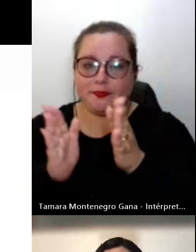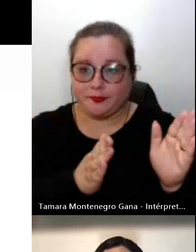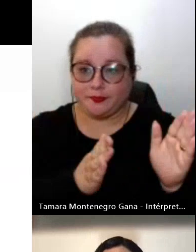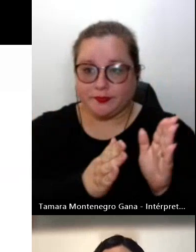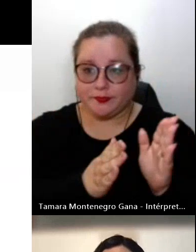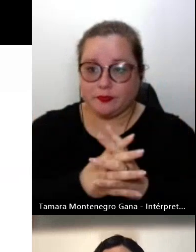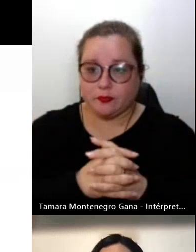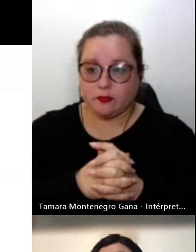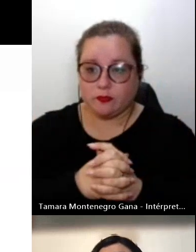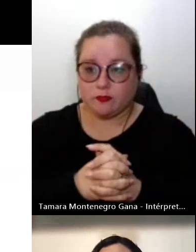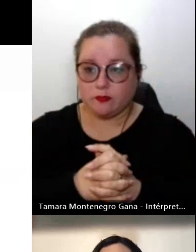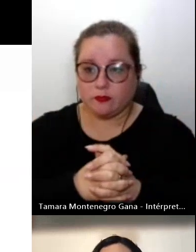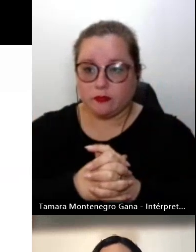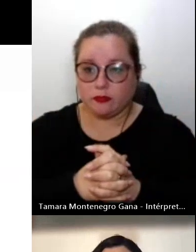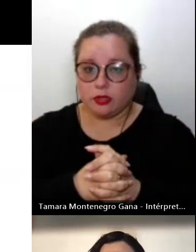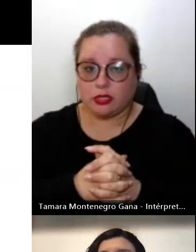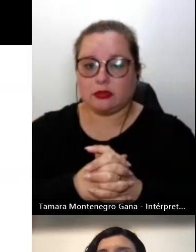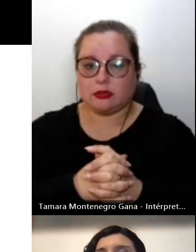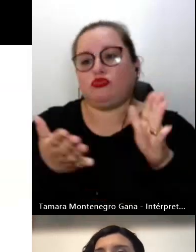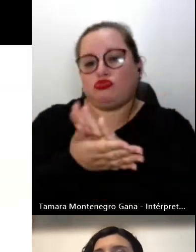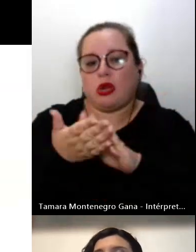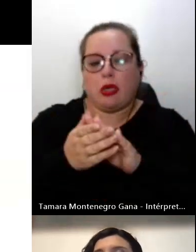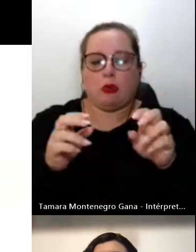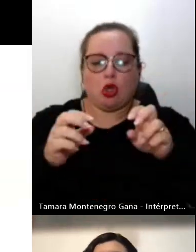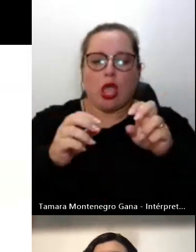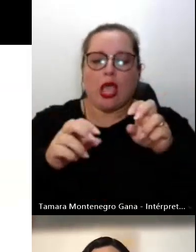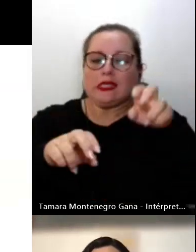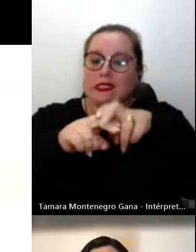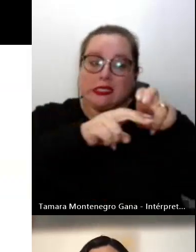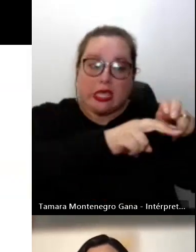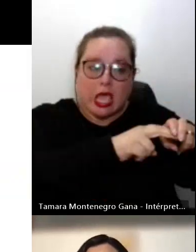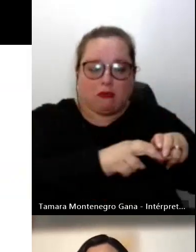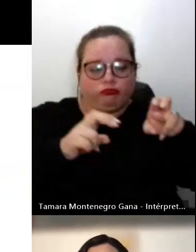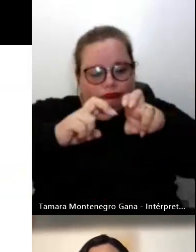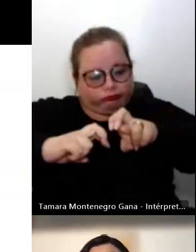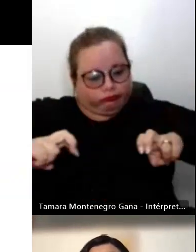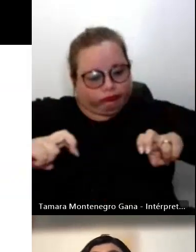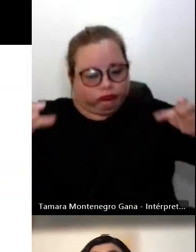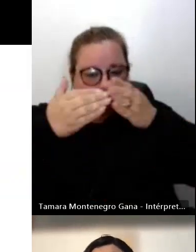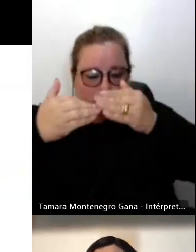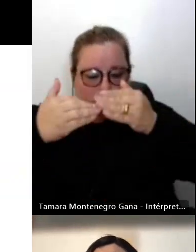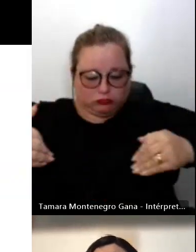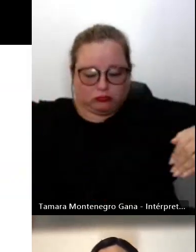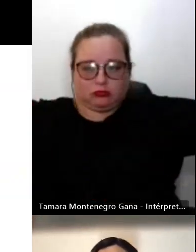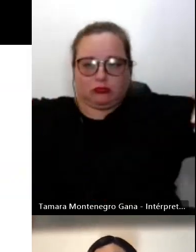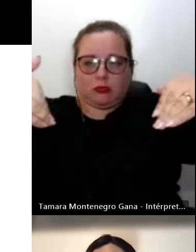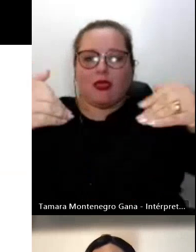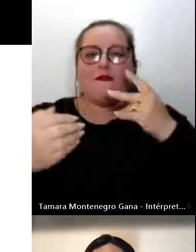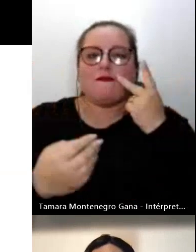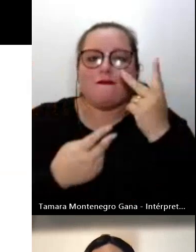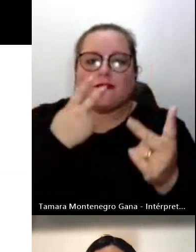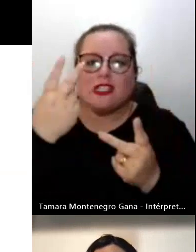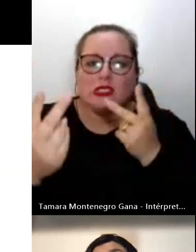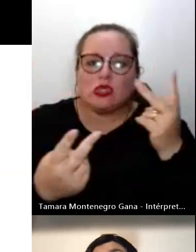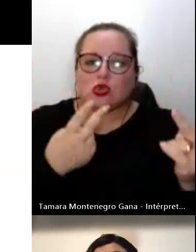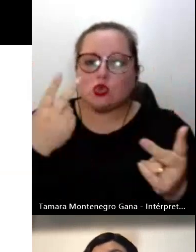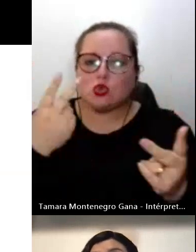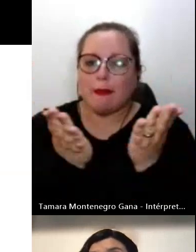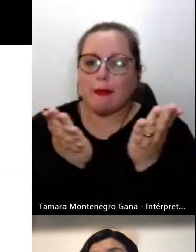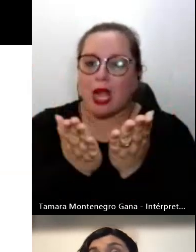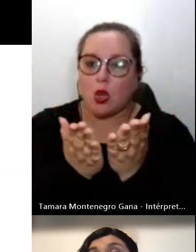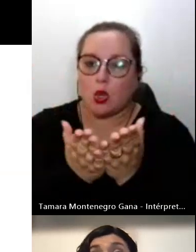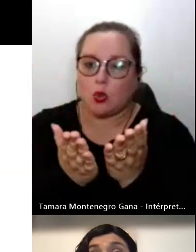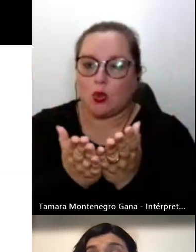en medias lunas, semicírculo, el ver que la visión dentro de entre